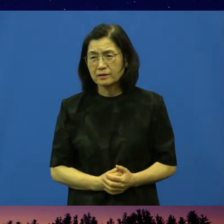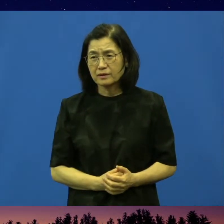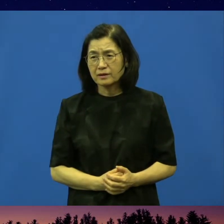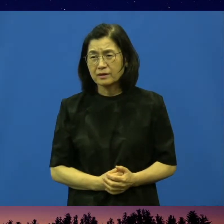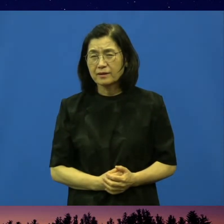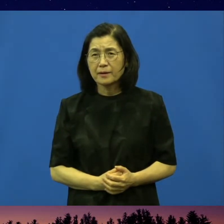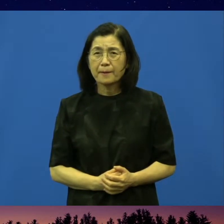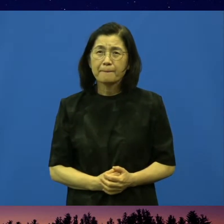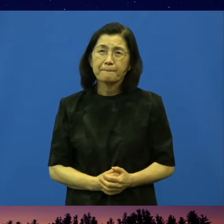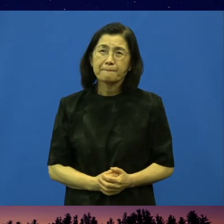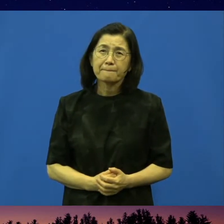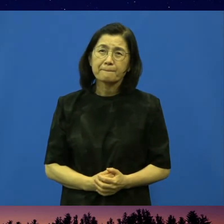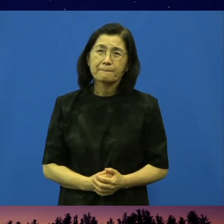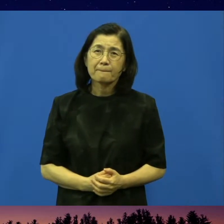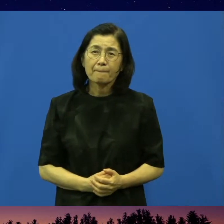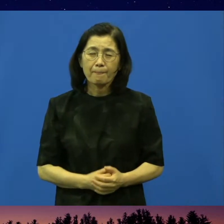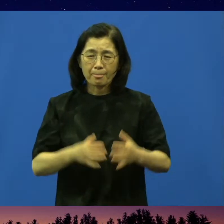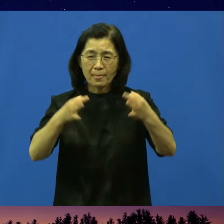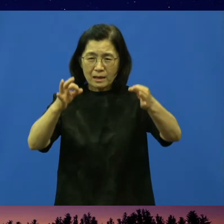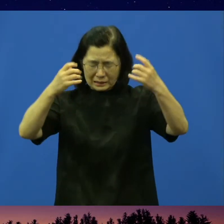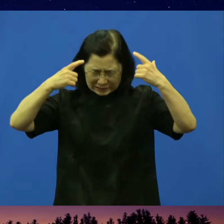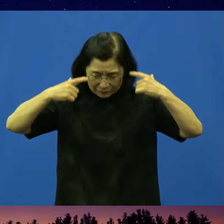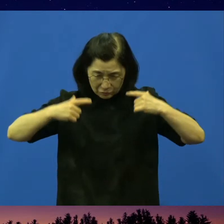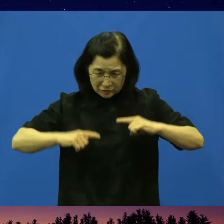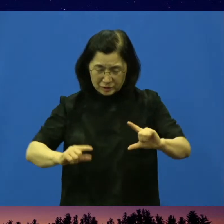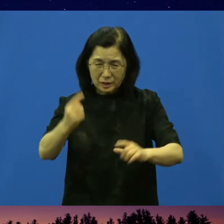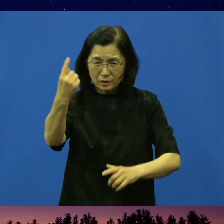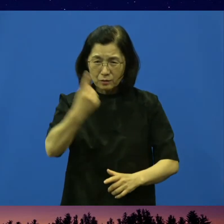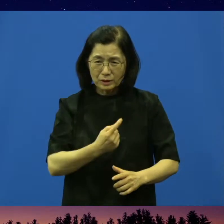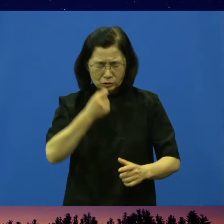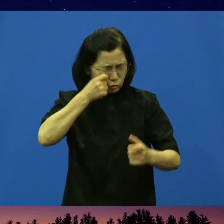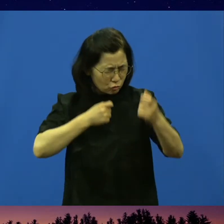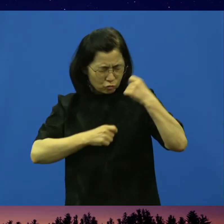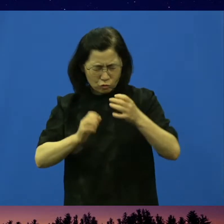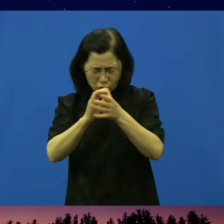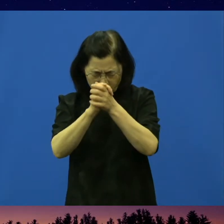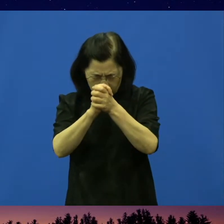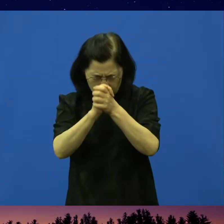이렇게 처에 와서 늘 울고불고 하지 않아도 되는 세상.